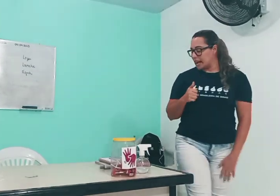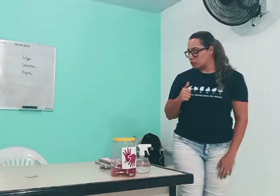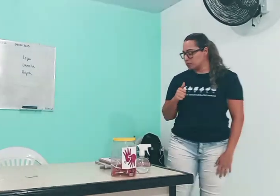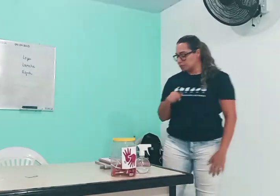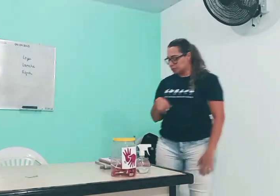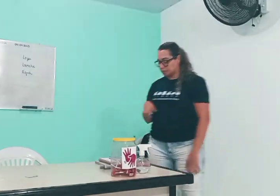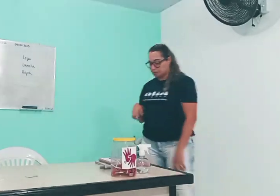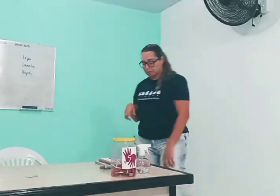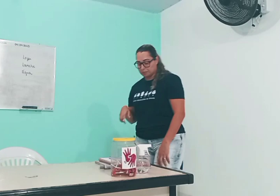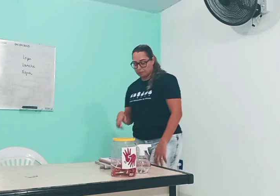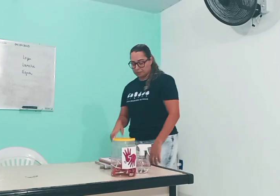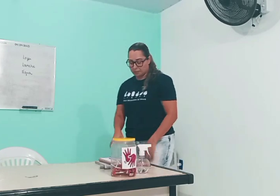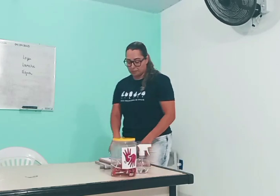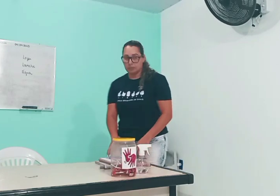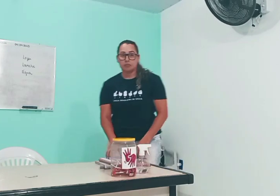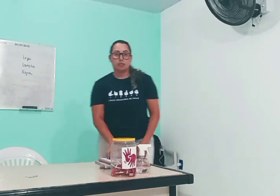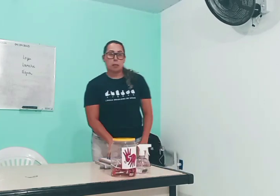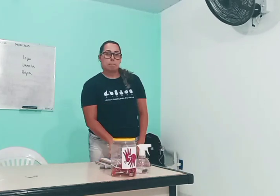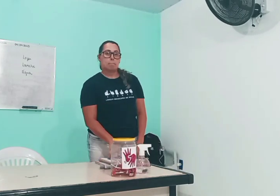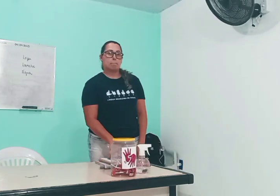Certo? Ô pai, tem um